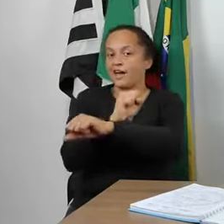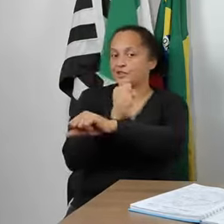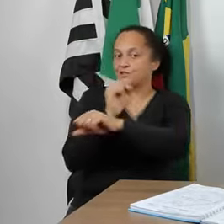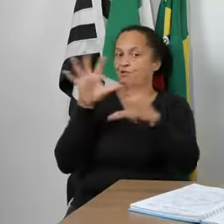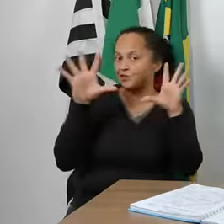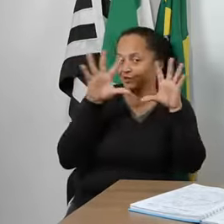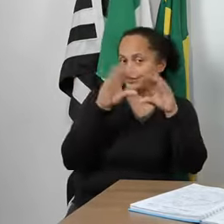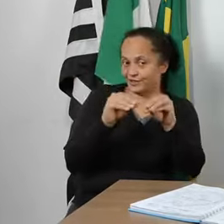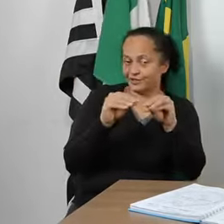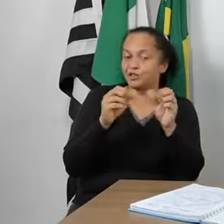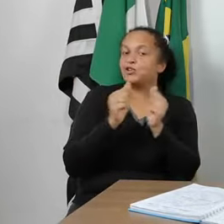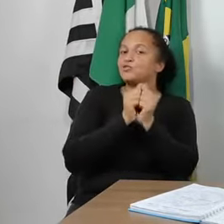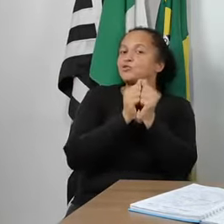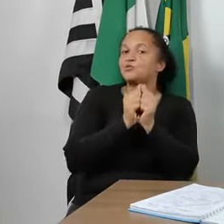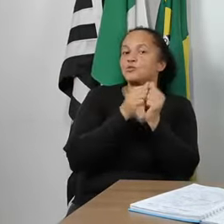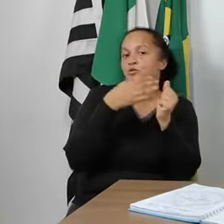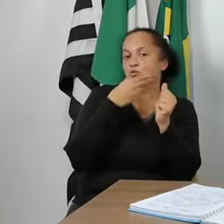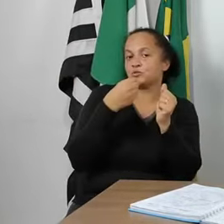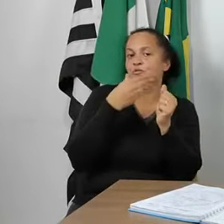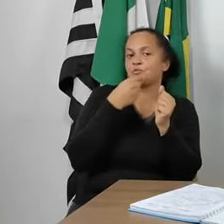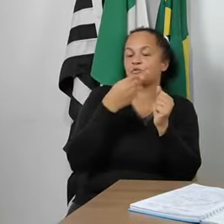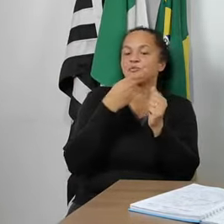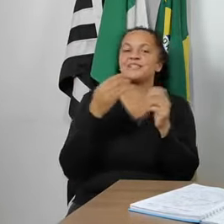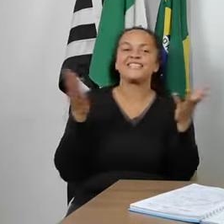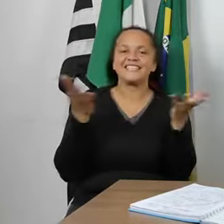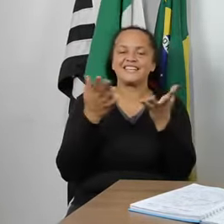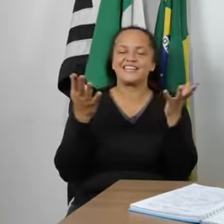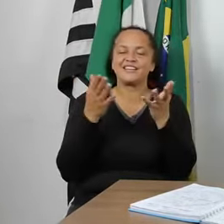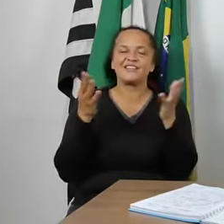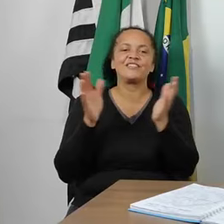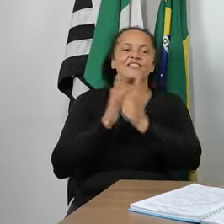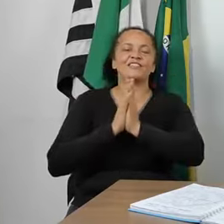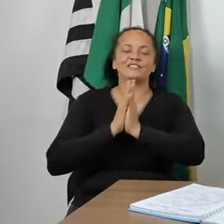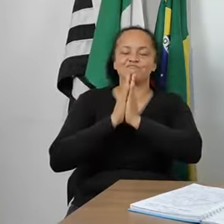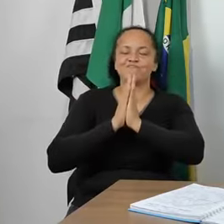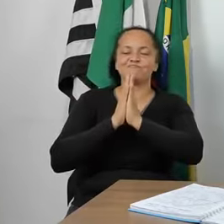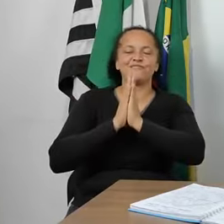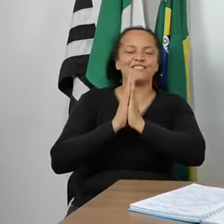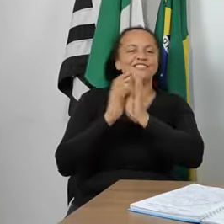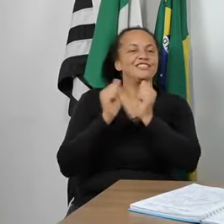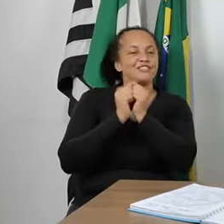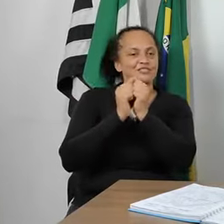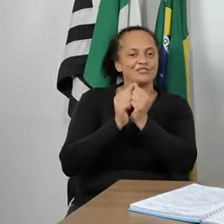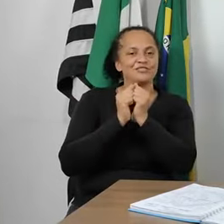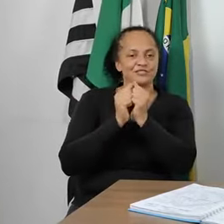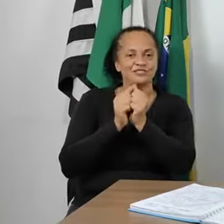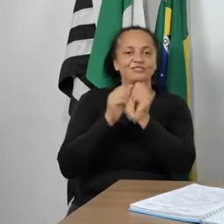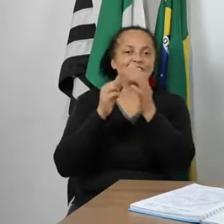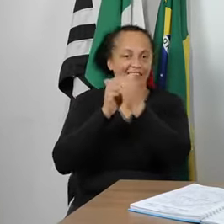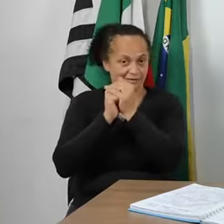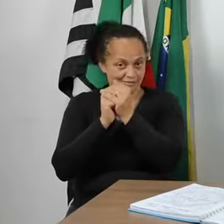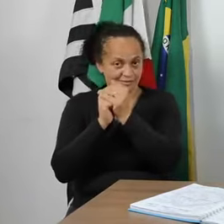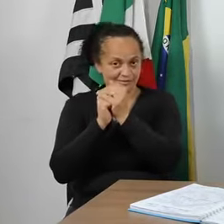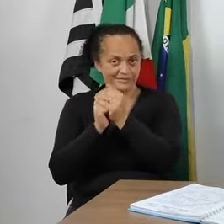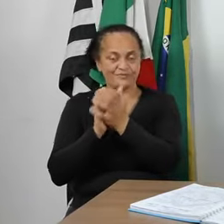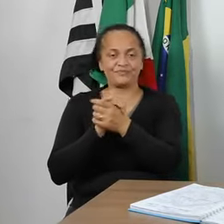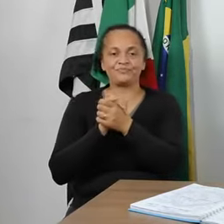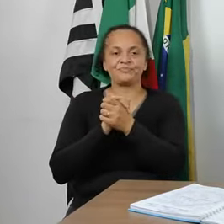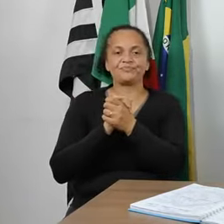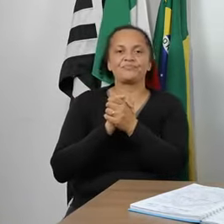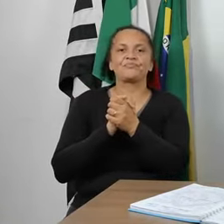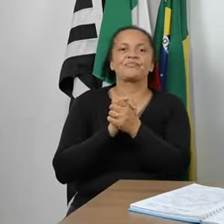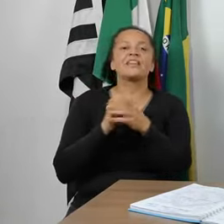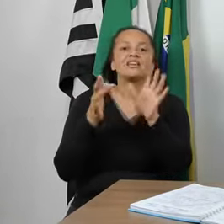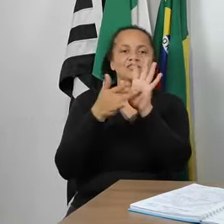levantando como soldados do Senhor dentro do seu lar, da sua família, para orar e interceder. Amém? Uma das coisas que